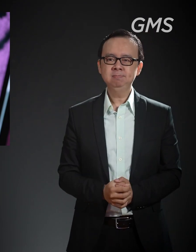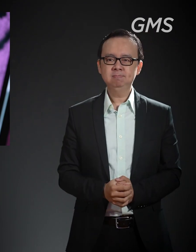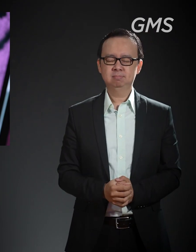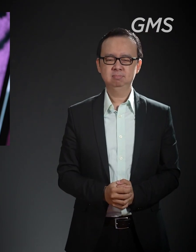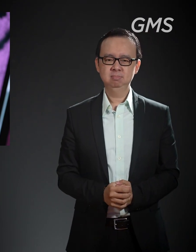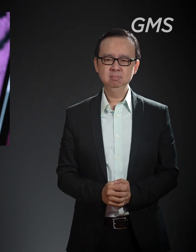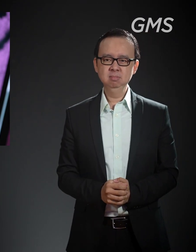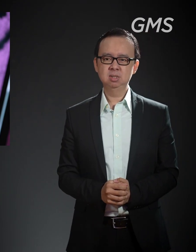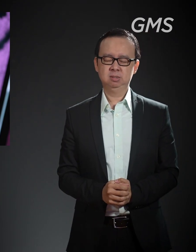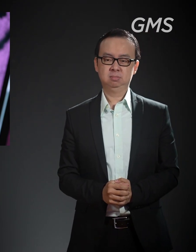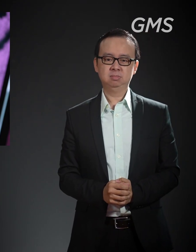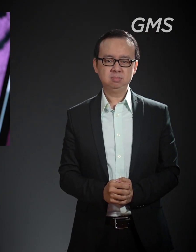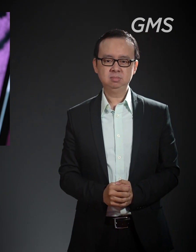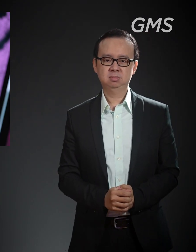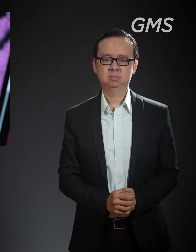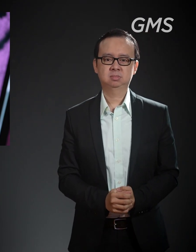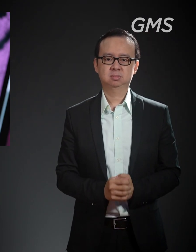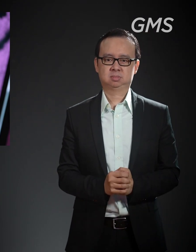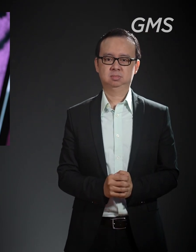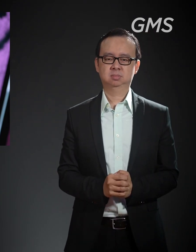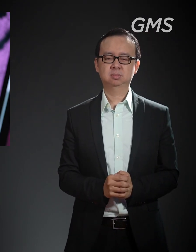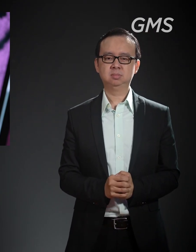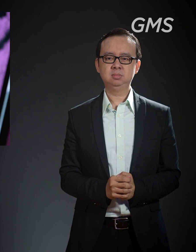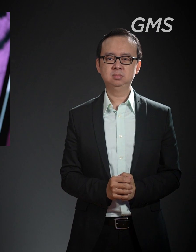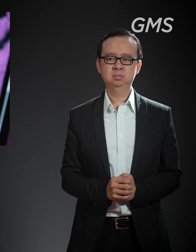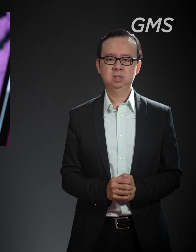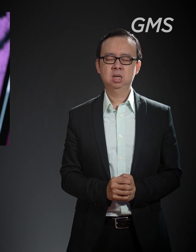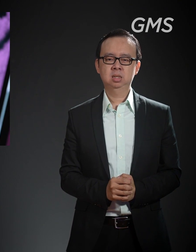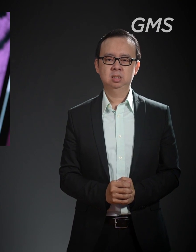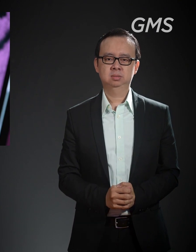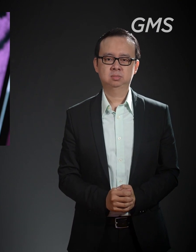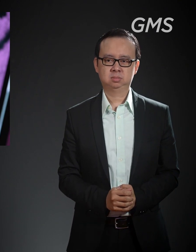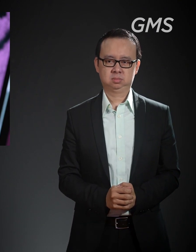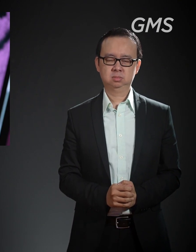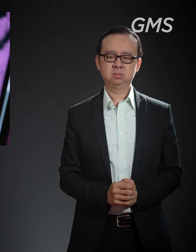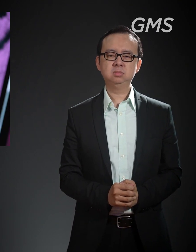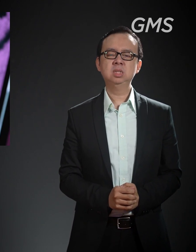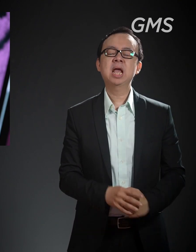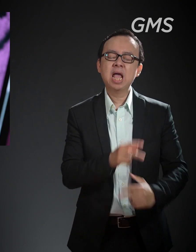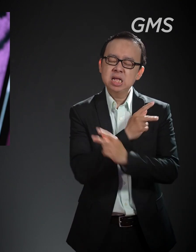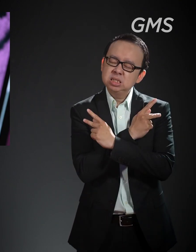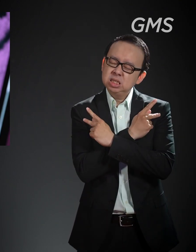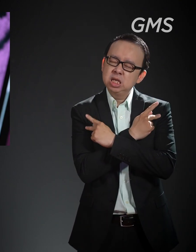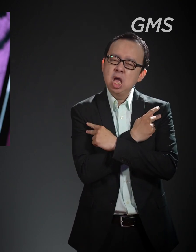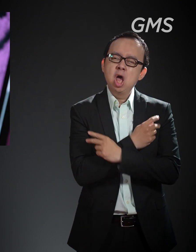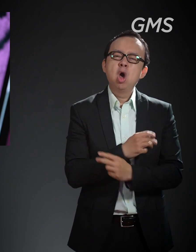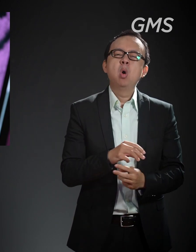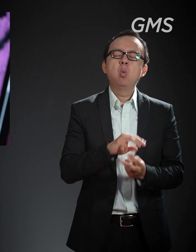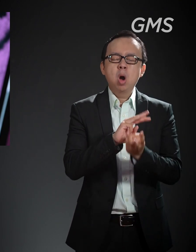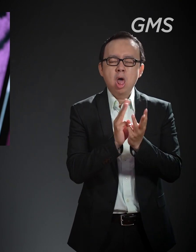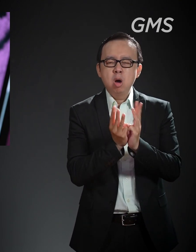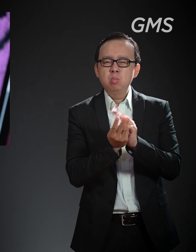Kasih itu motivasinya. Karunia ada tindakannya. Sekali ulurkan tangan, tidak ditarik